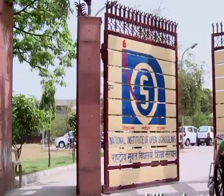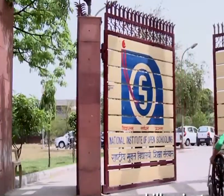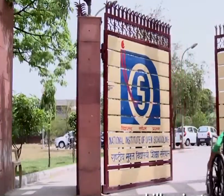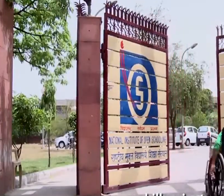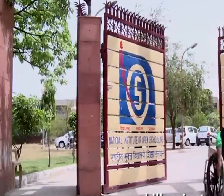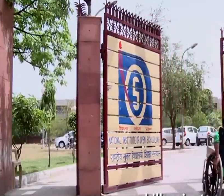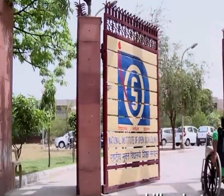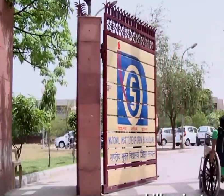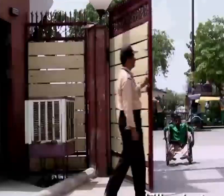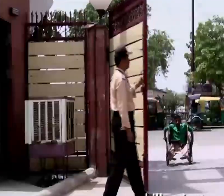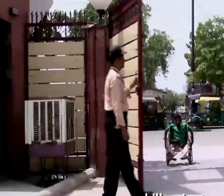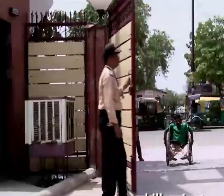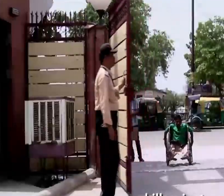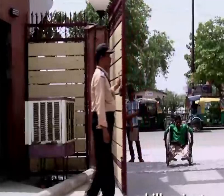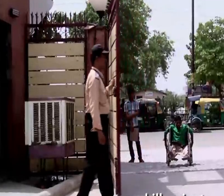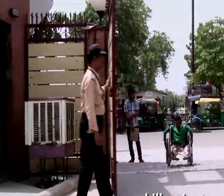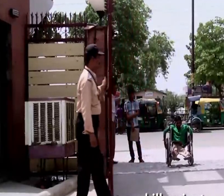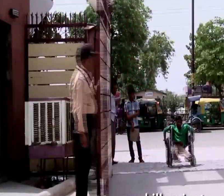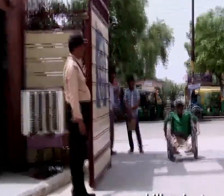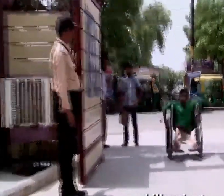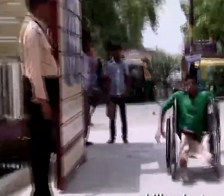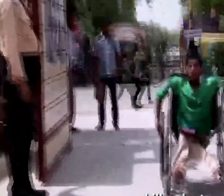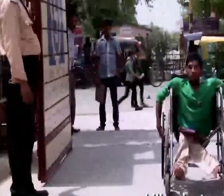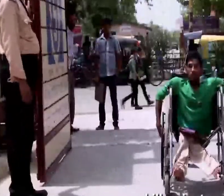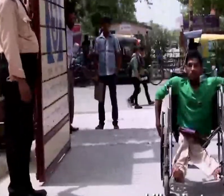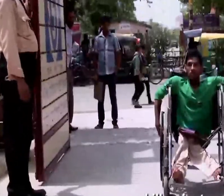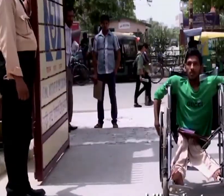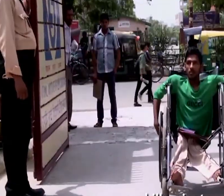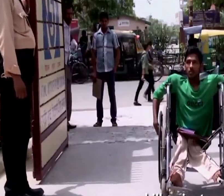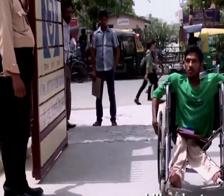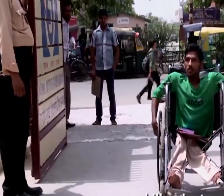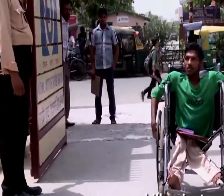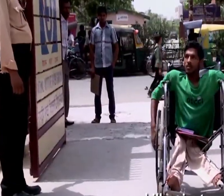जीवन ये प्रकाशित करने, राहों को आलोकित करने।